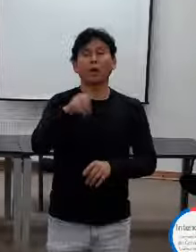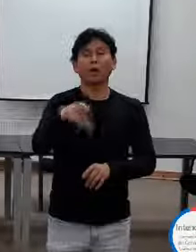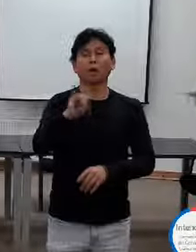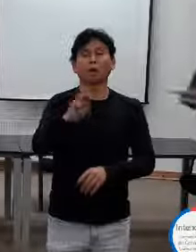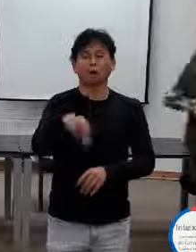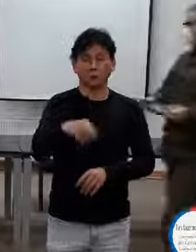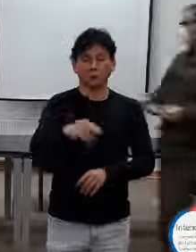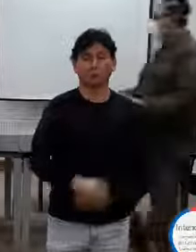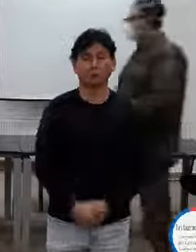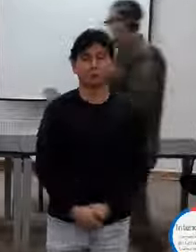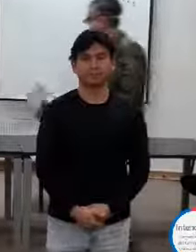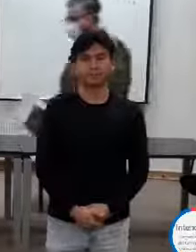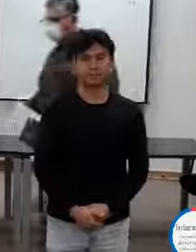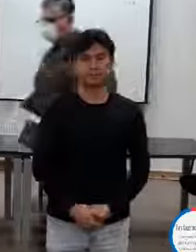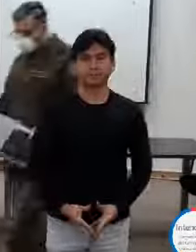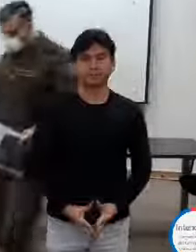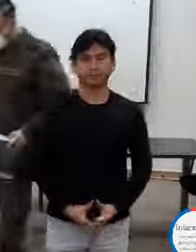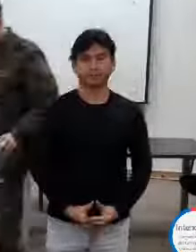Gracias.